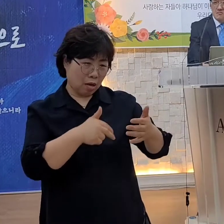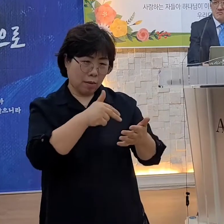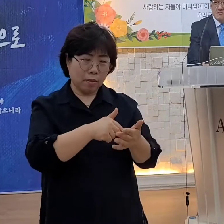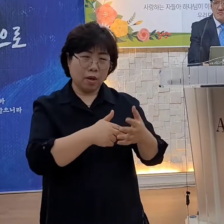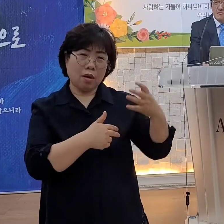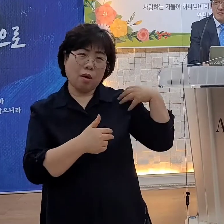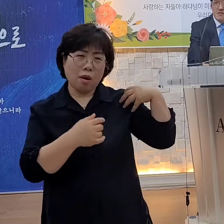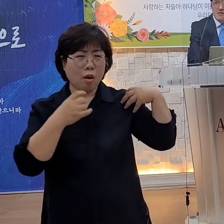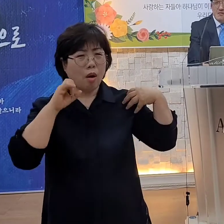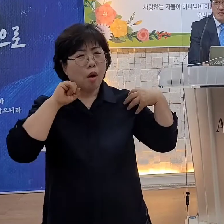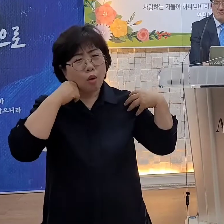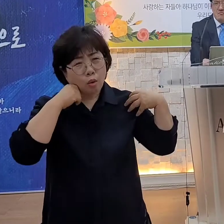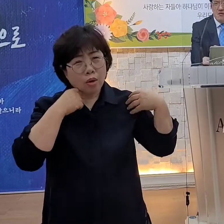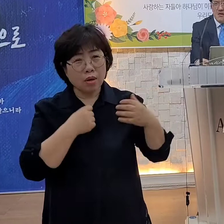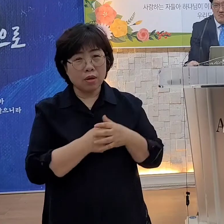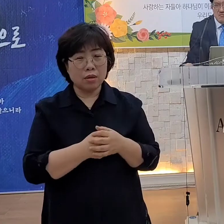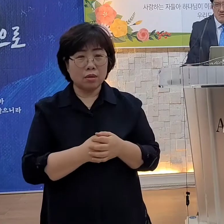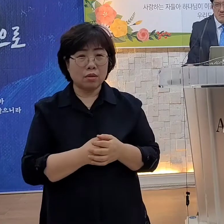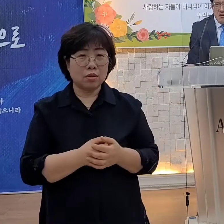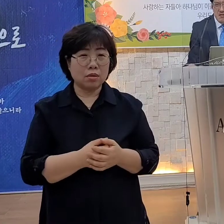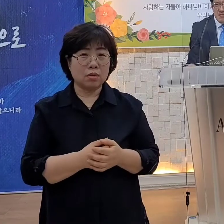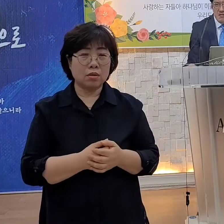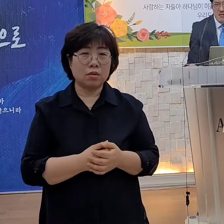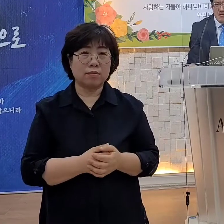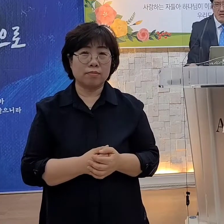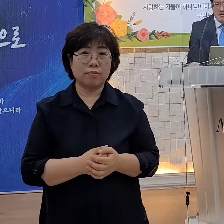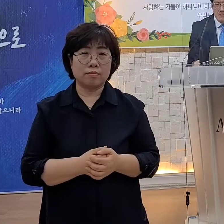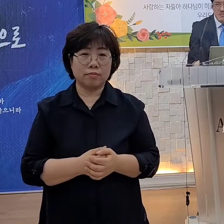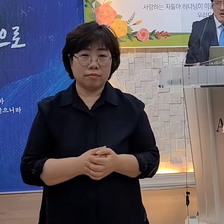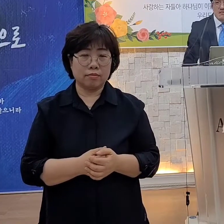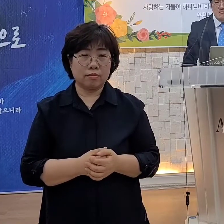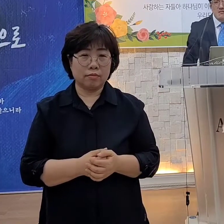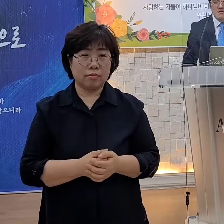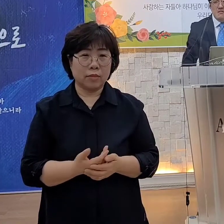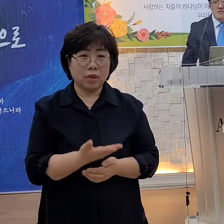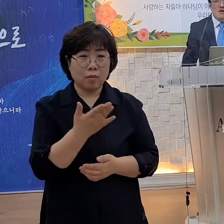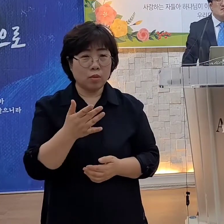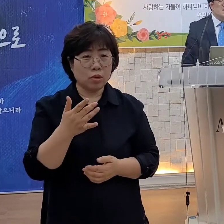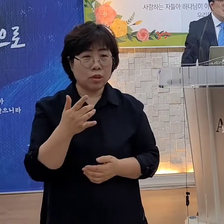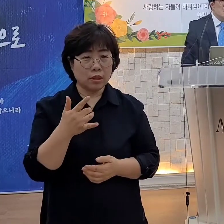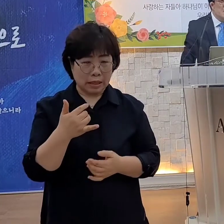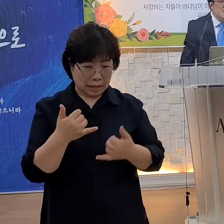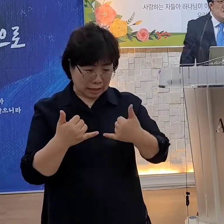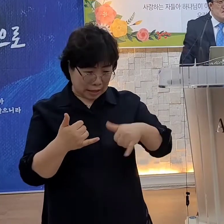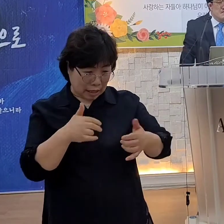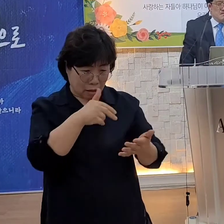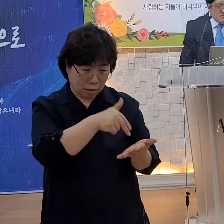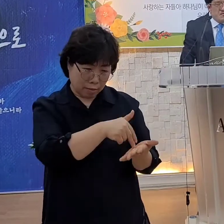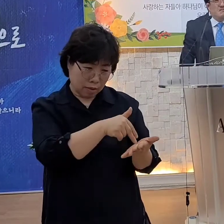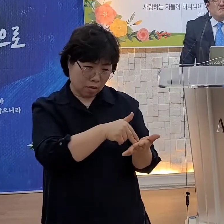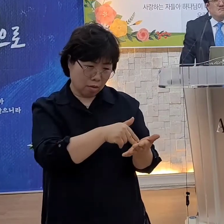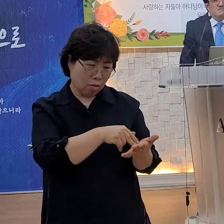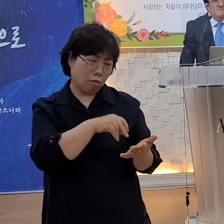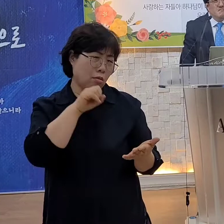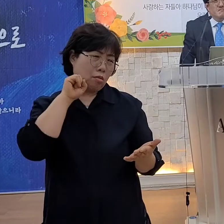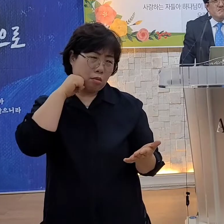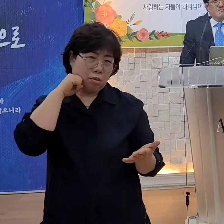어렵습니다, 여러분. 여기 부모가 대부분이지만, 여러분, 자녀의 역할